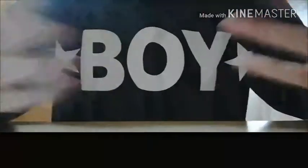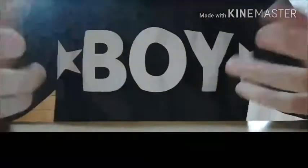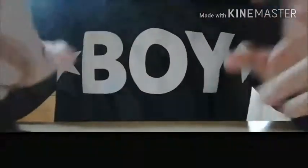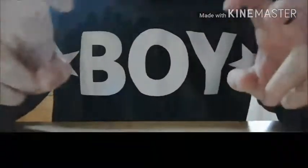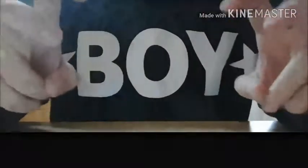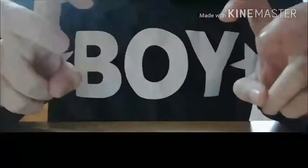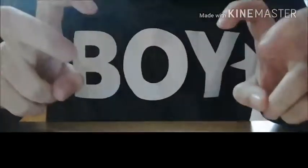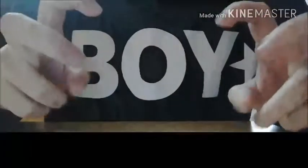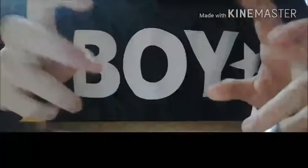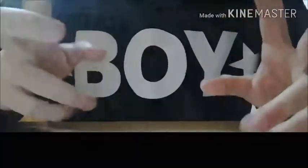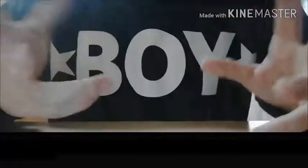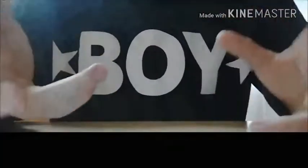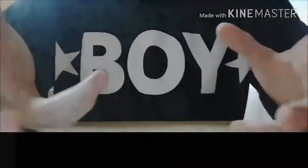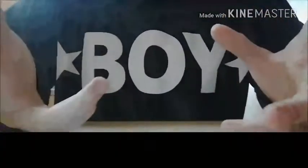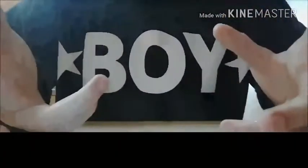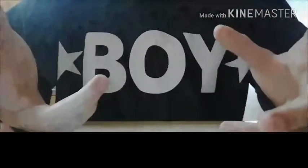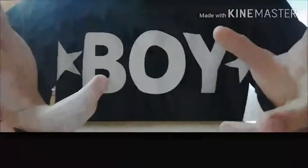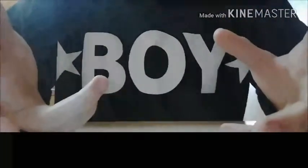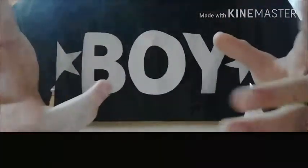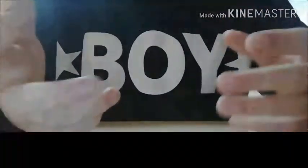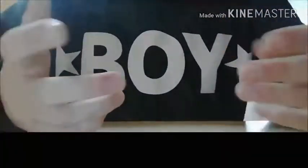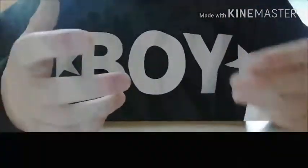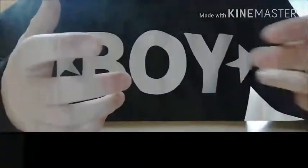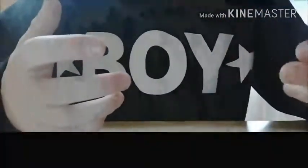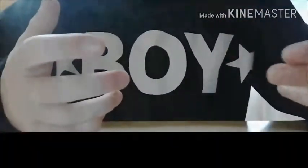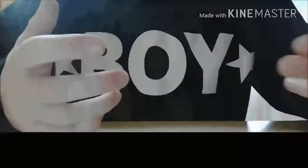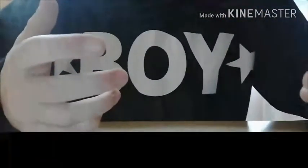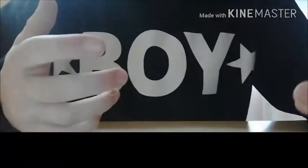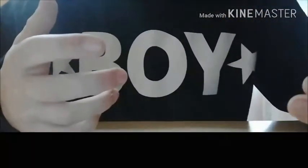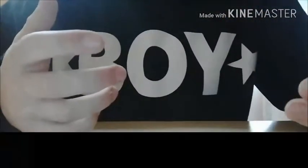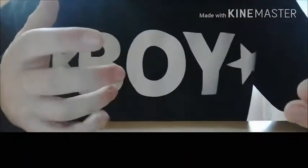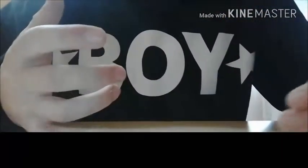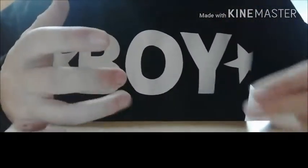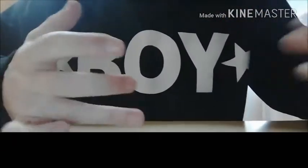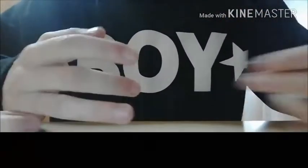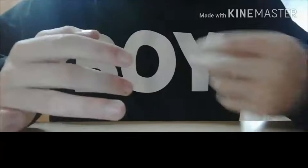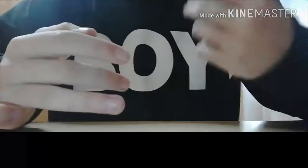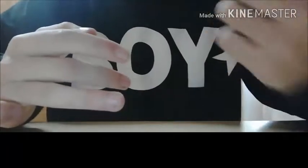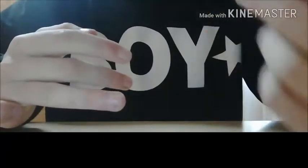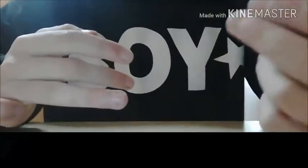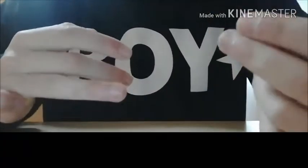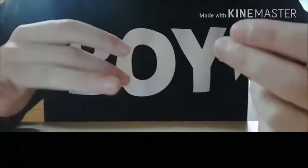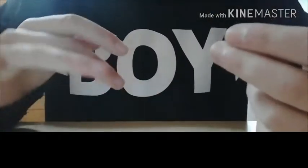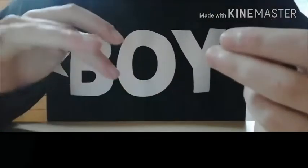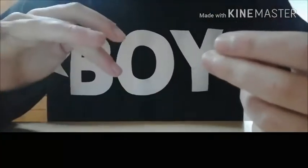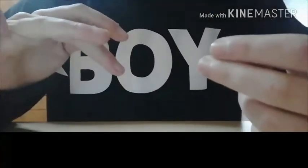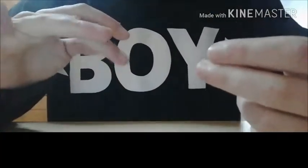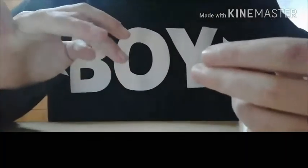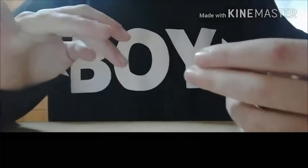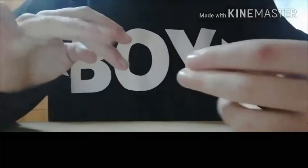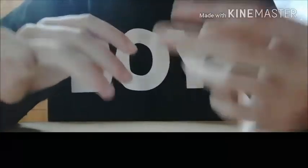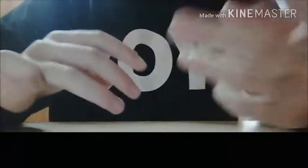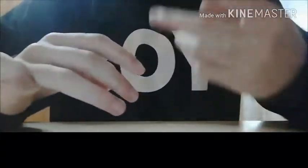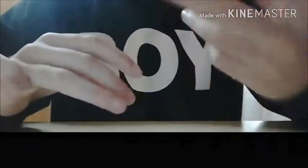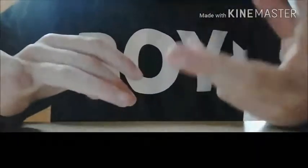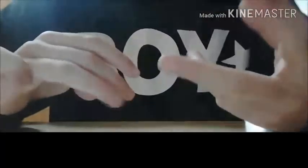diplomatici semmai avete sentito questa parola e quindi convinti di problemi ci sono scambi di minaccia o crisi